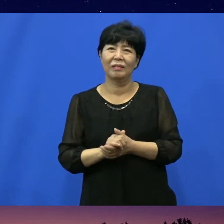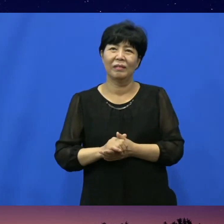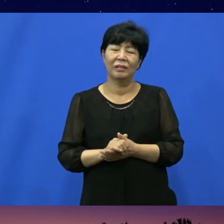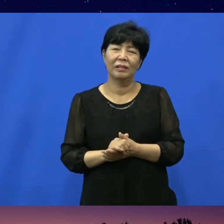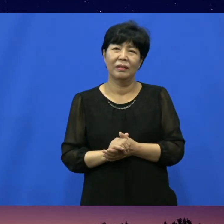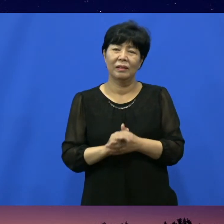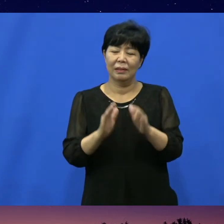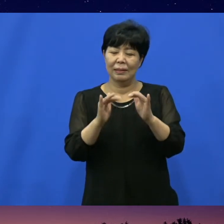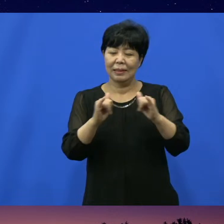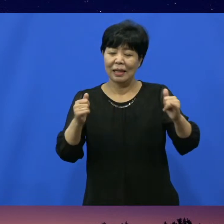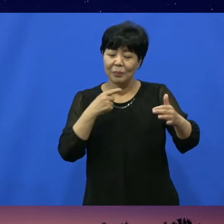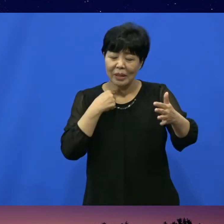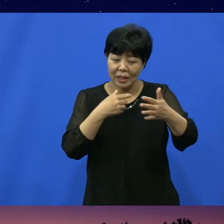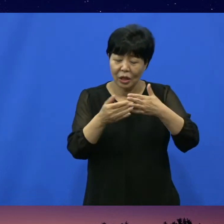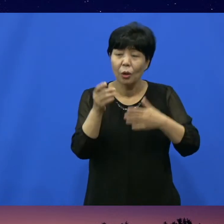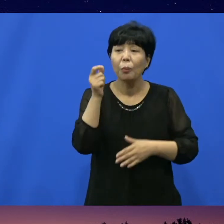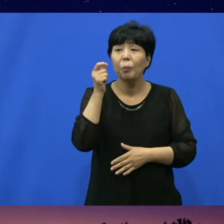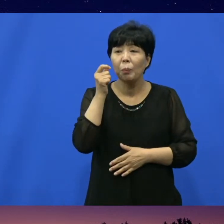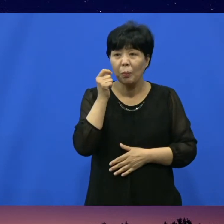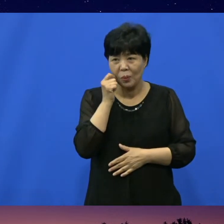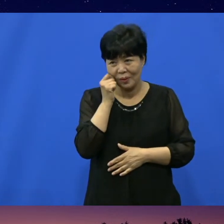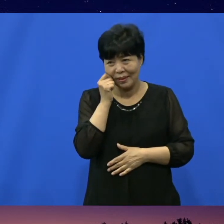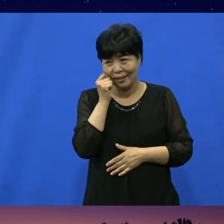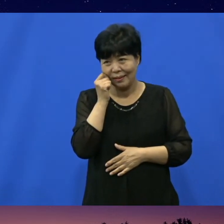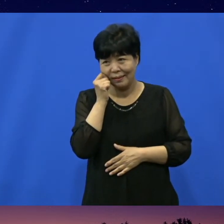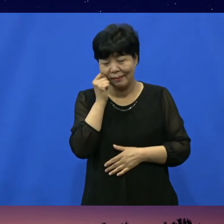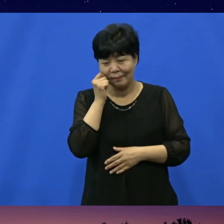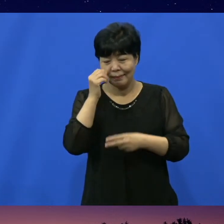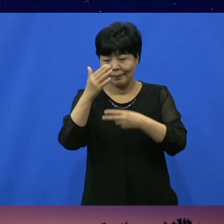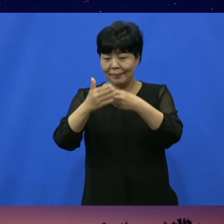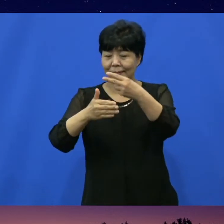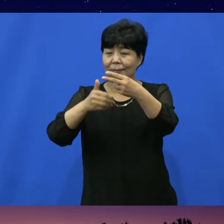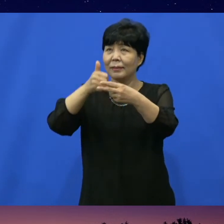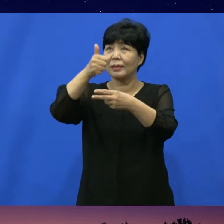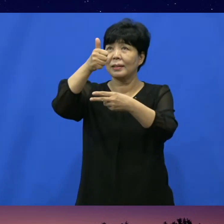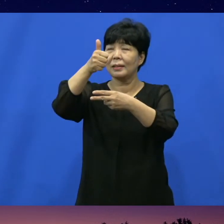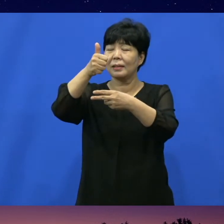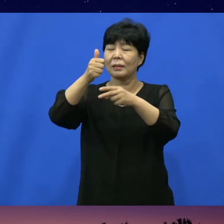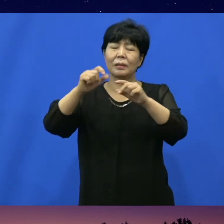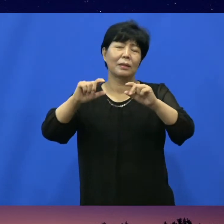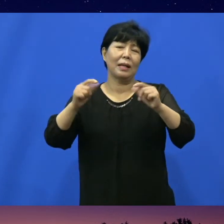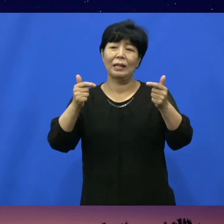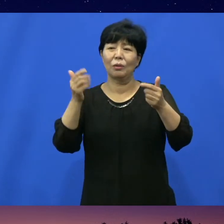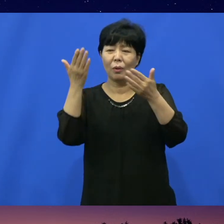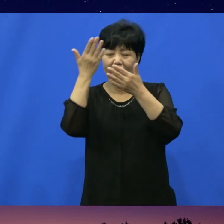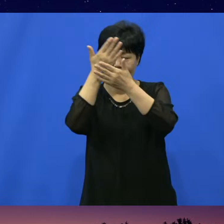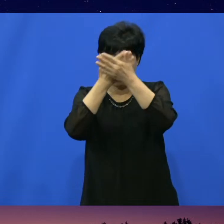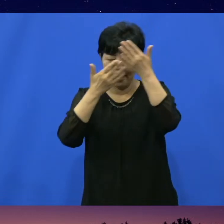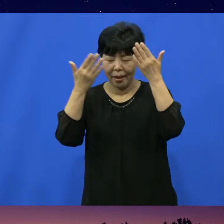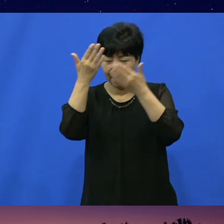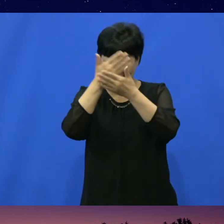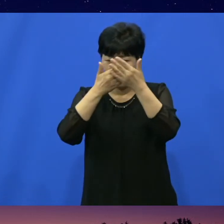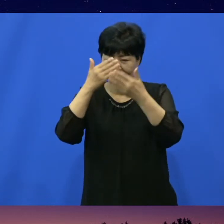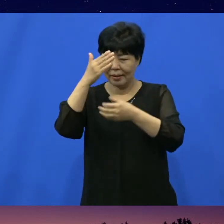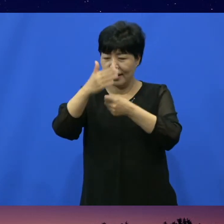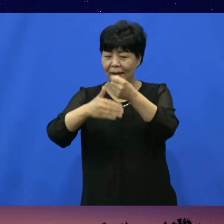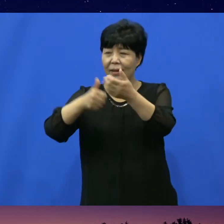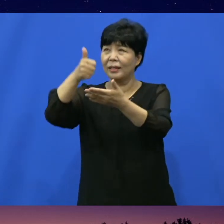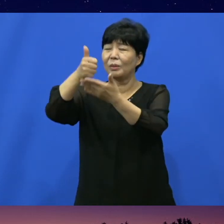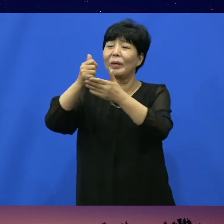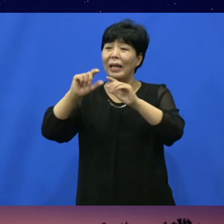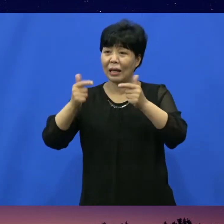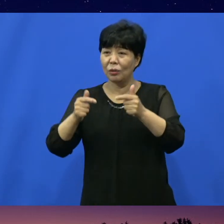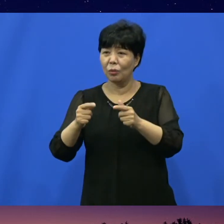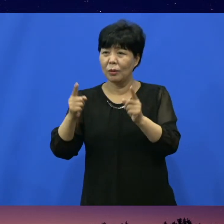경험할 수 없는 막연한 개념 덩어리의 신이 아니에요. 하나님의 사랑은 관념적인 그런 분이 아니라는 거죠. 우리에게 다가오신